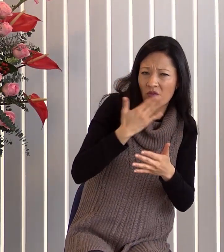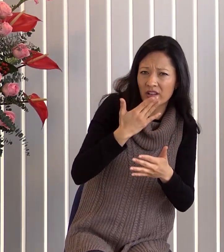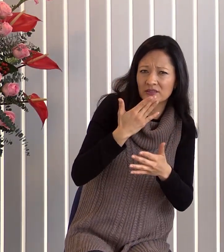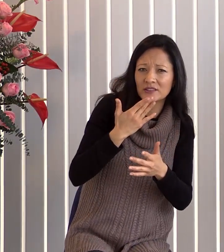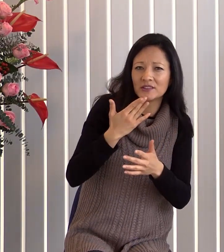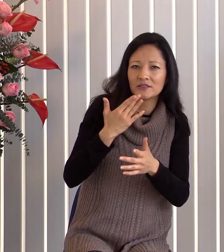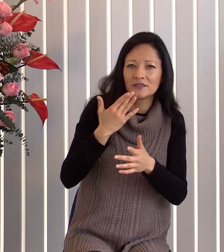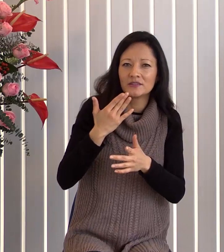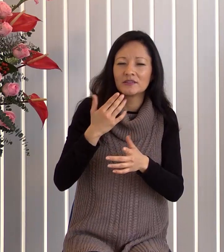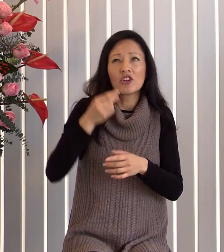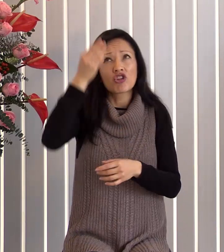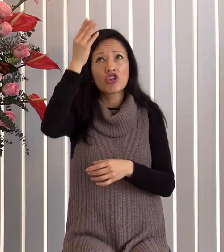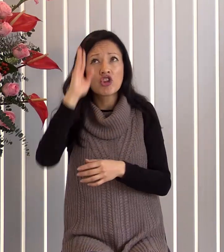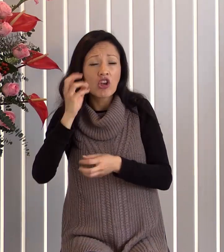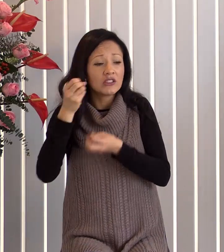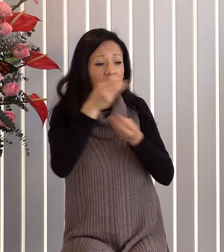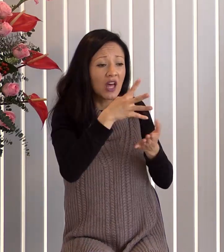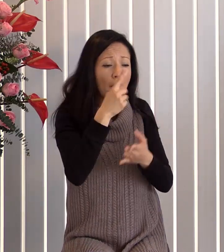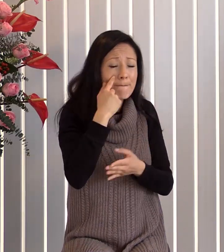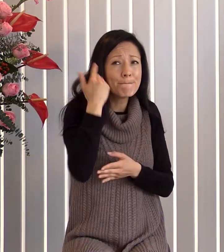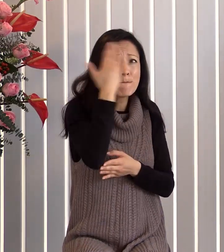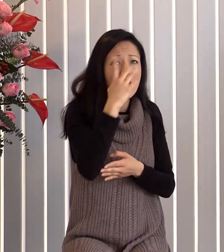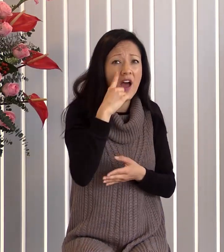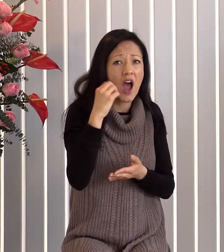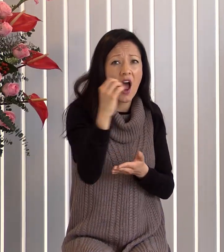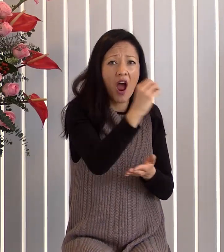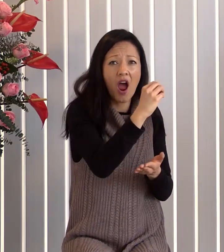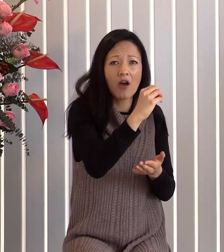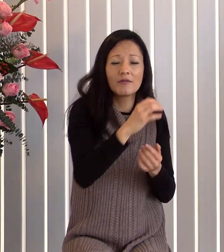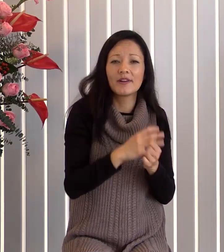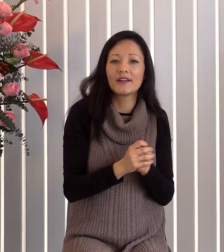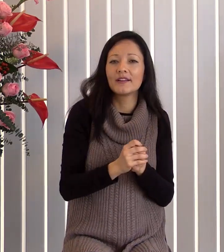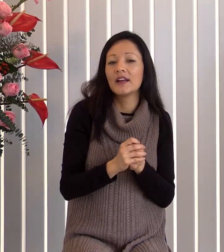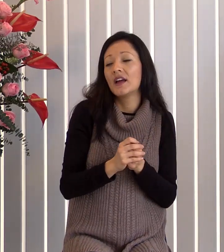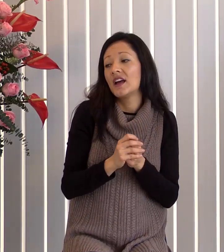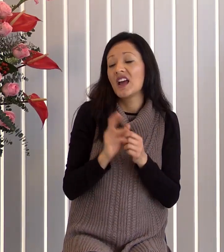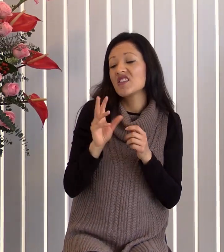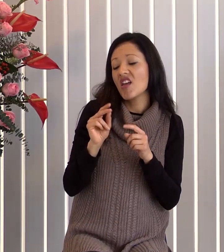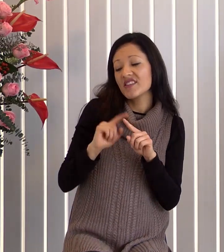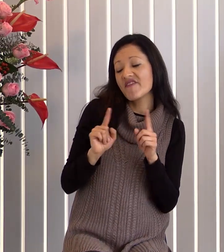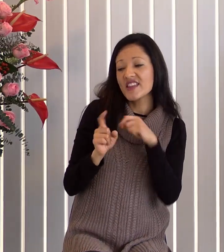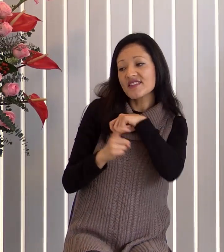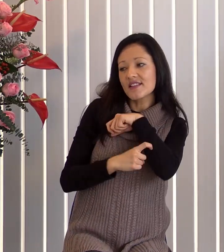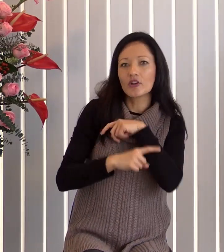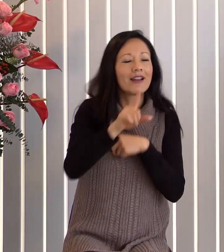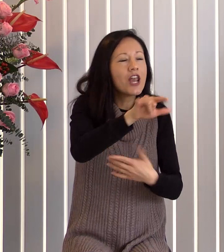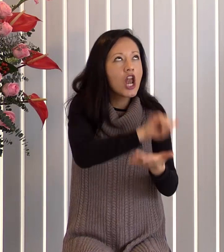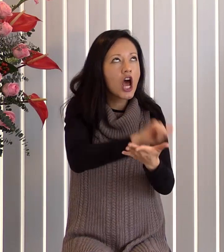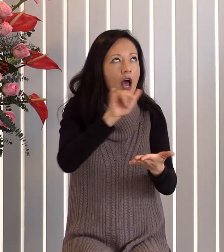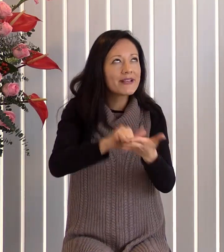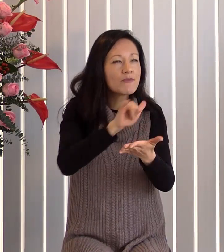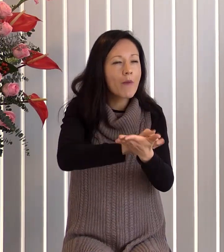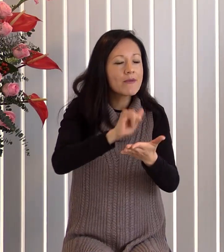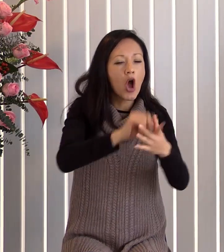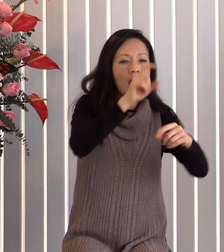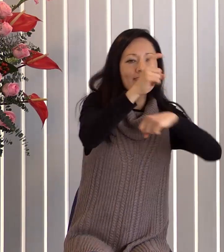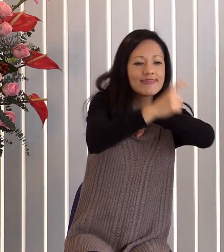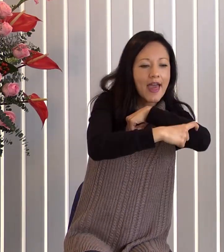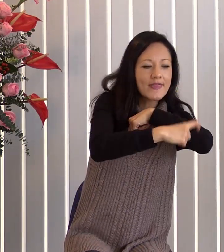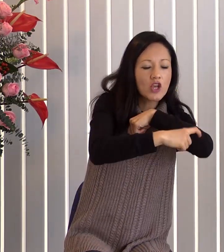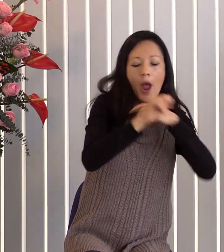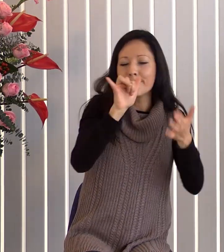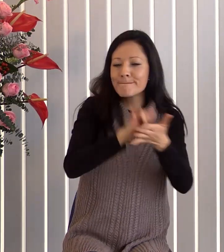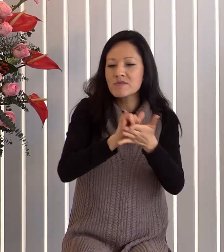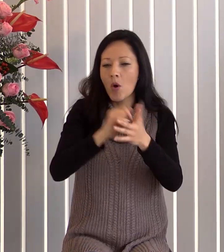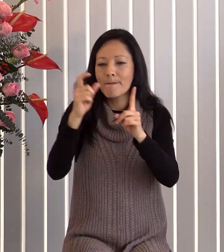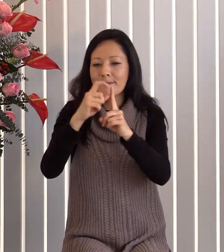Dios prueba al hombre. Es que no es palabra, es tentar, es la misma palabra, otra vez le repito, es la misma palabra, no se